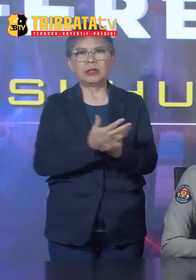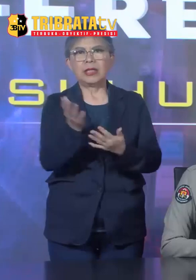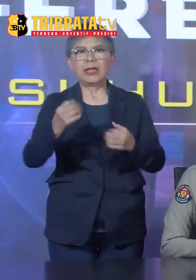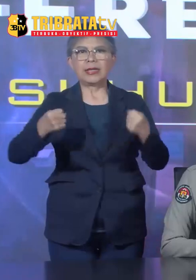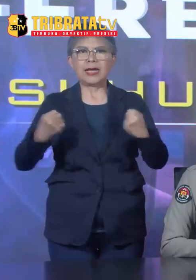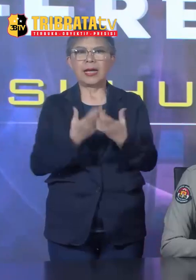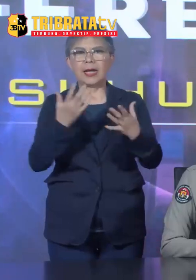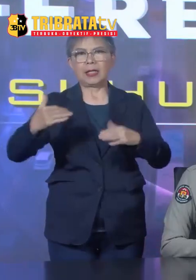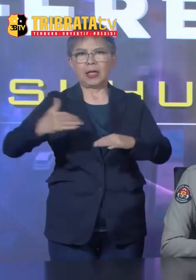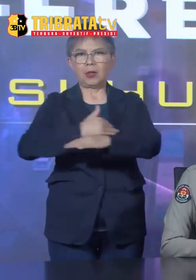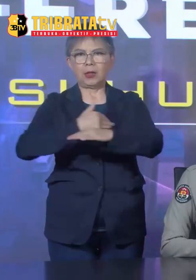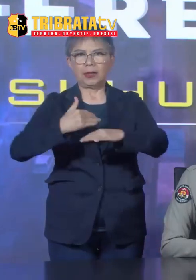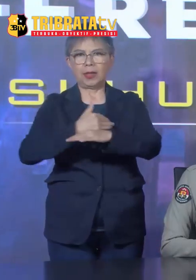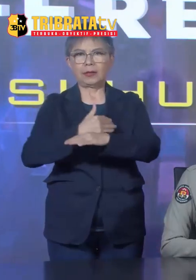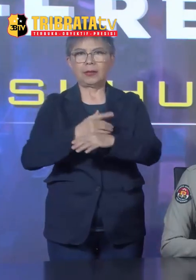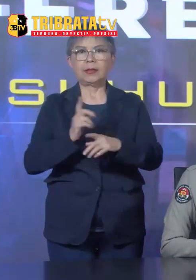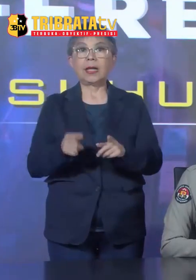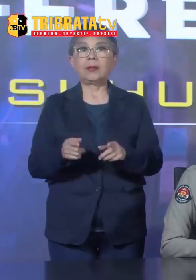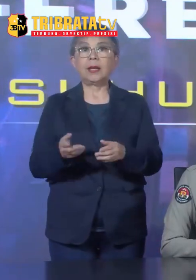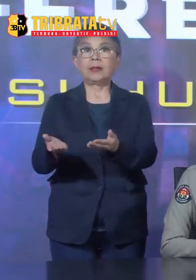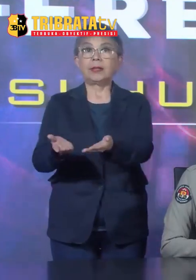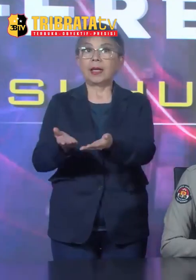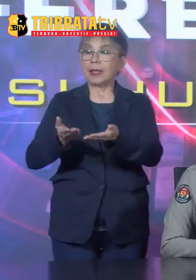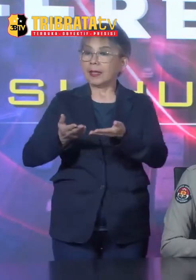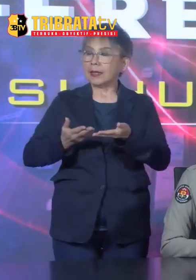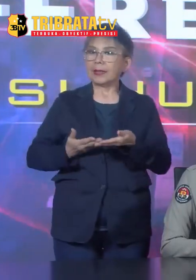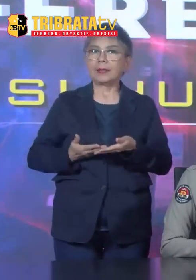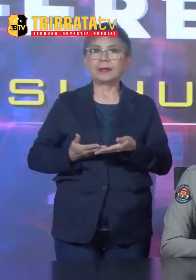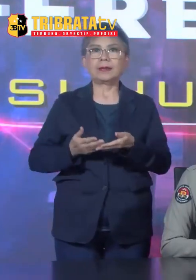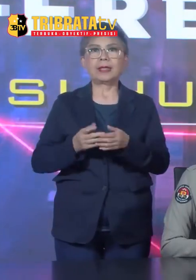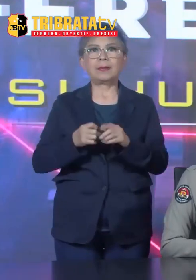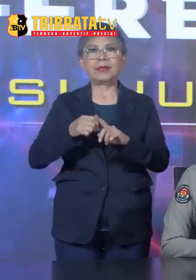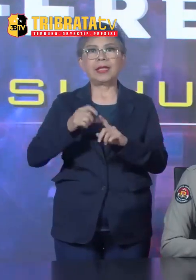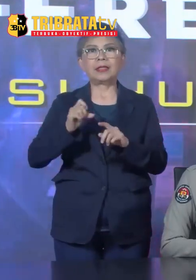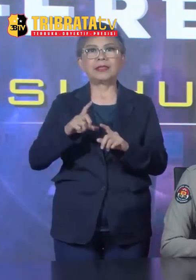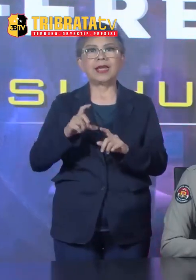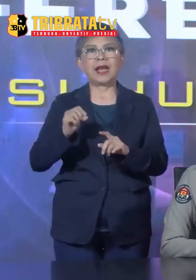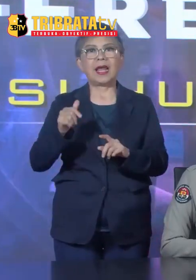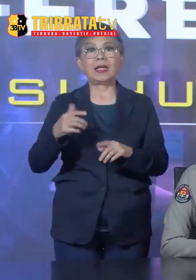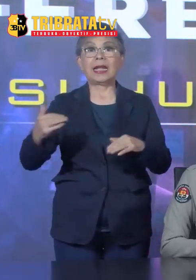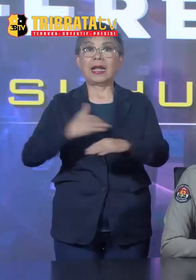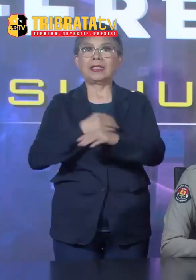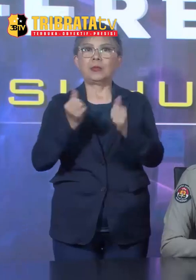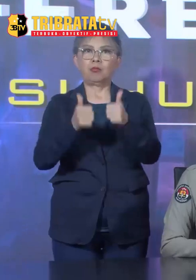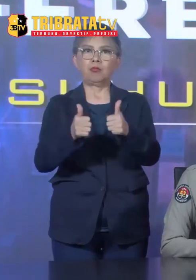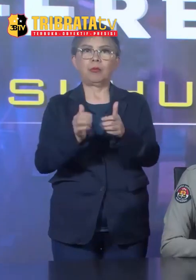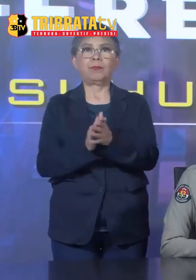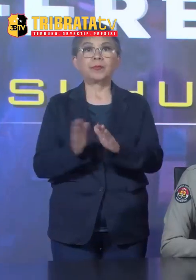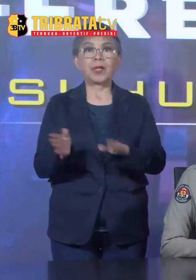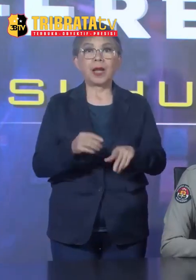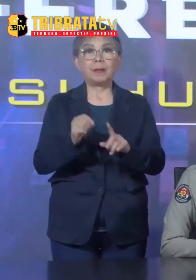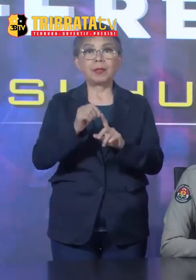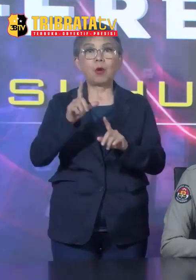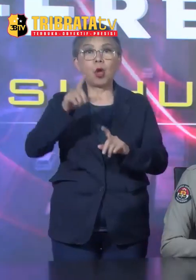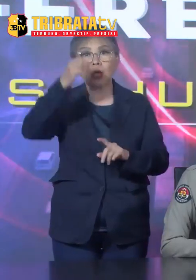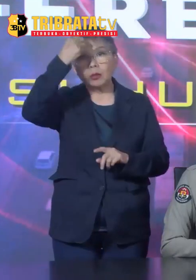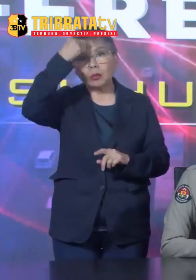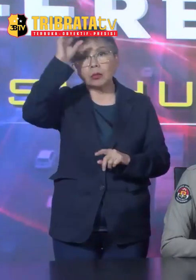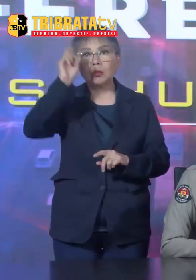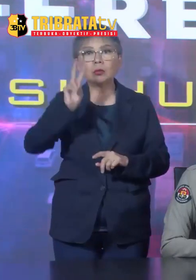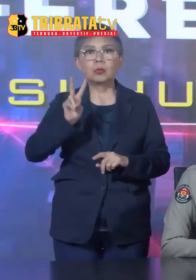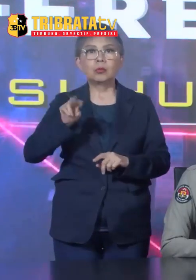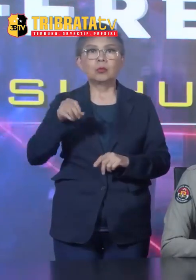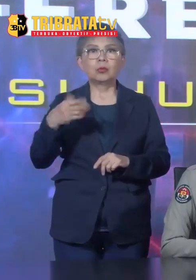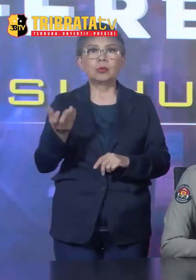kecelakaan lalu lintas serta menghadirkan kamsel tip charlantas dalam perpol nomor 2